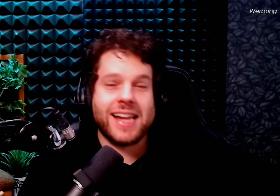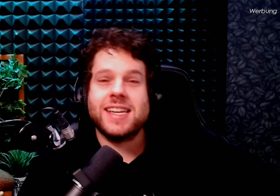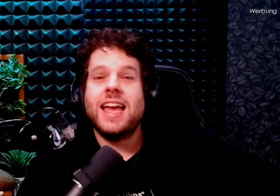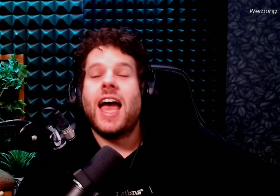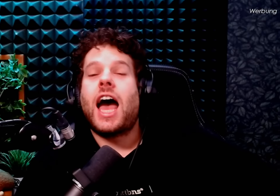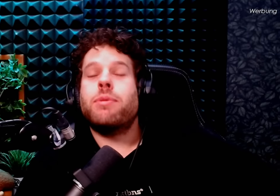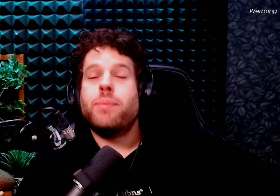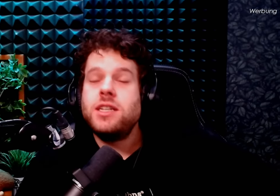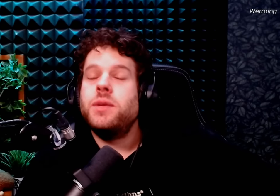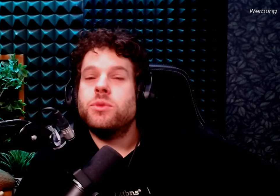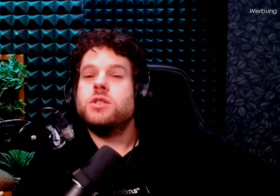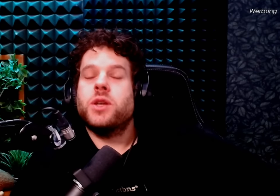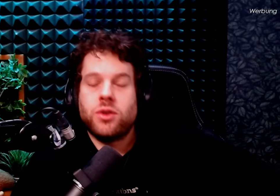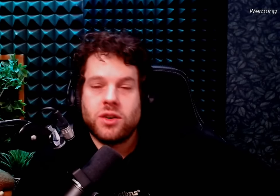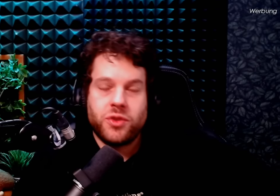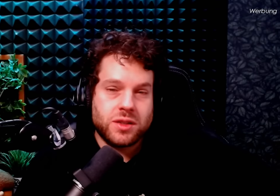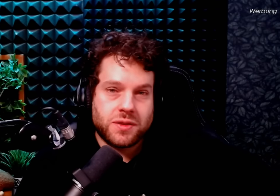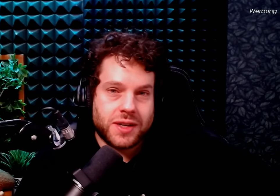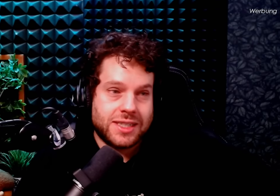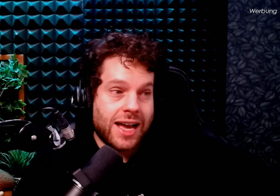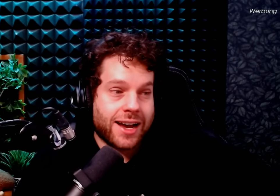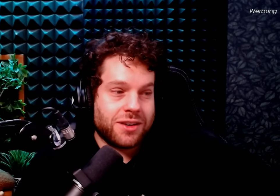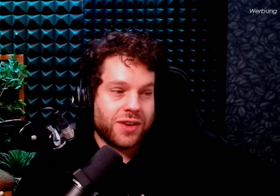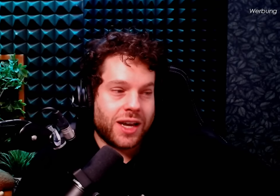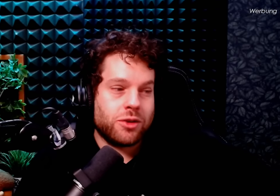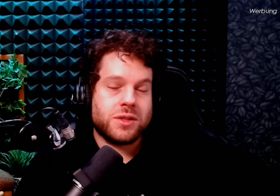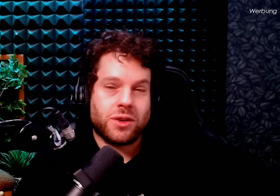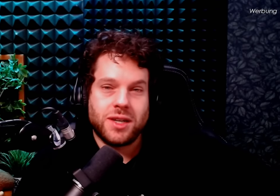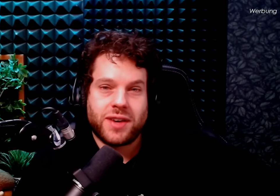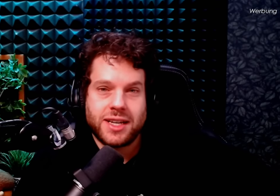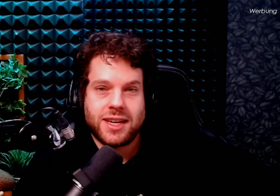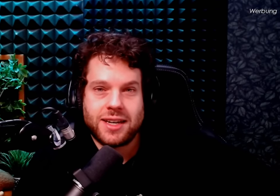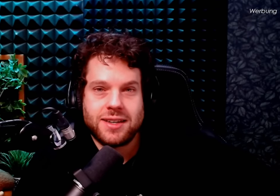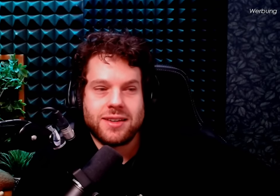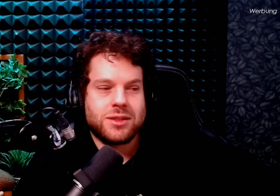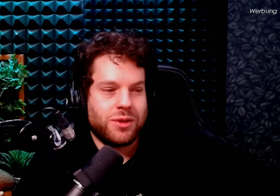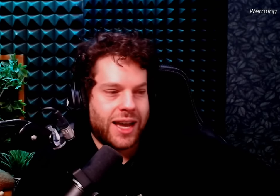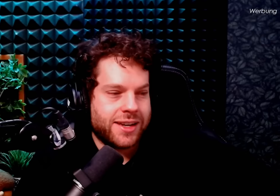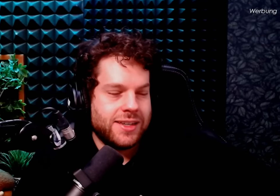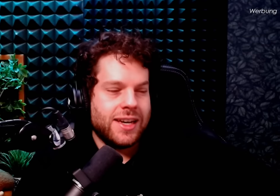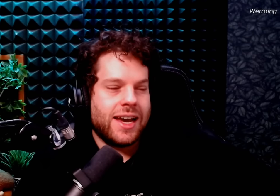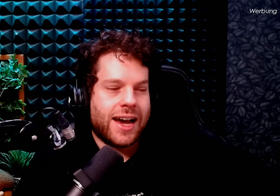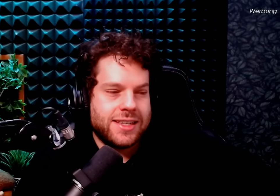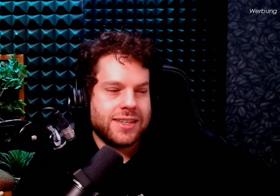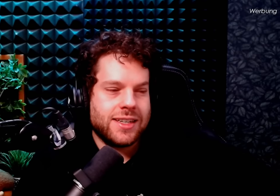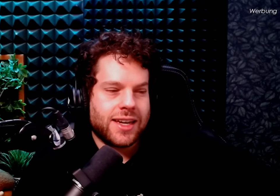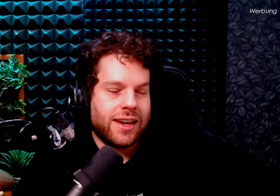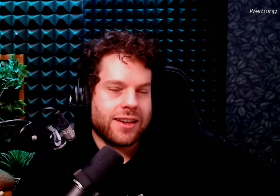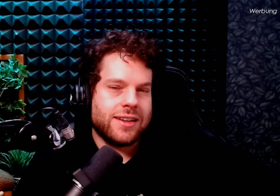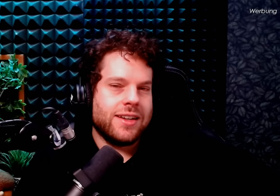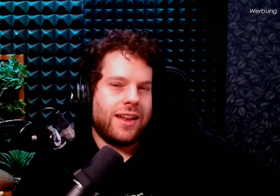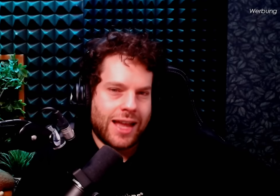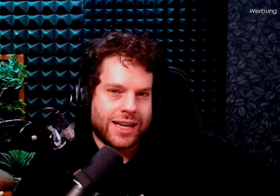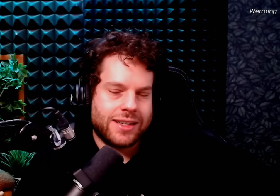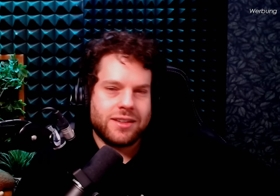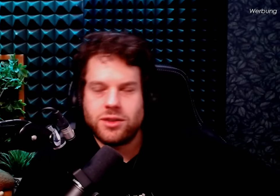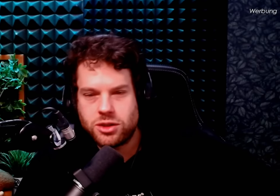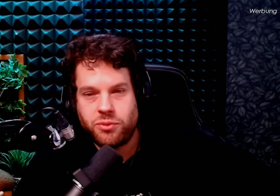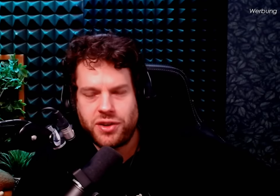alt. Aber manchmal muss man 124 Jahre alt werden, um solche Weisheiten zu lernen. Heiße Getränke laden zum